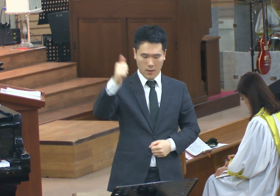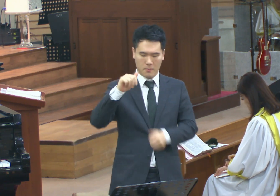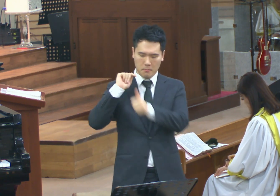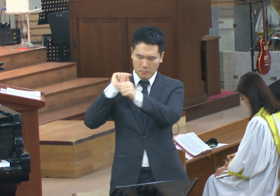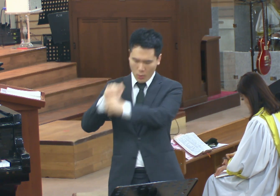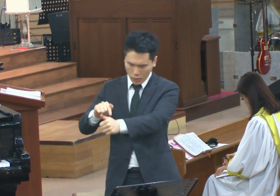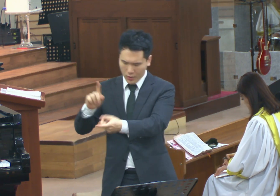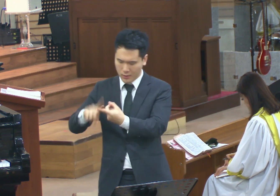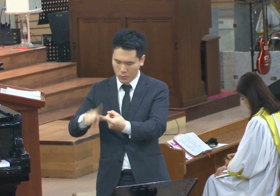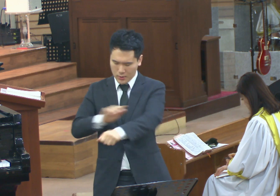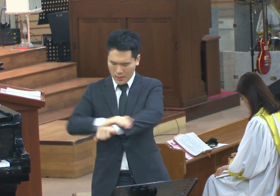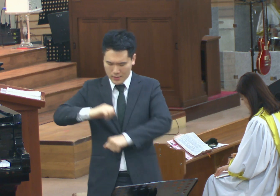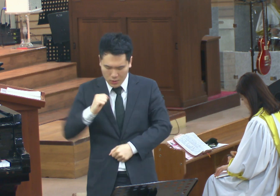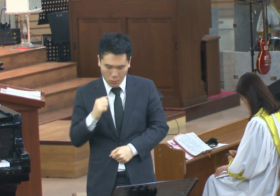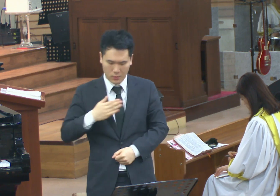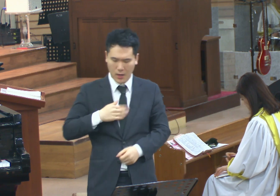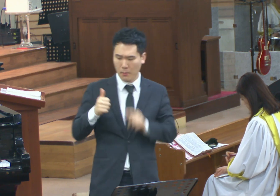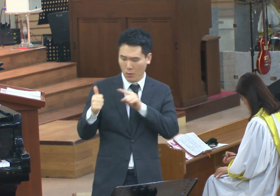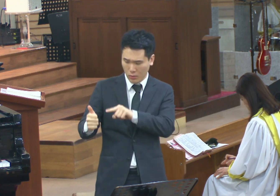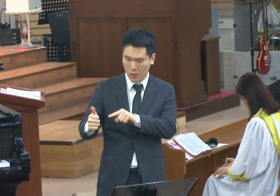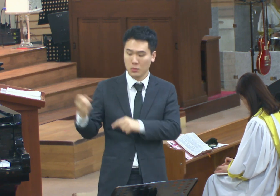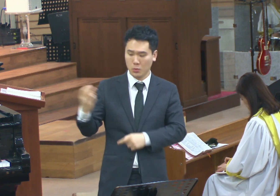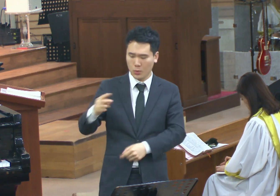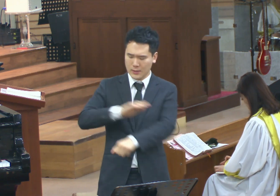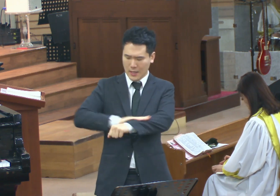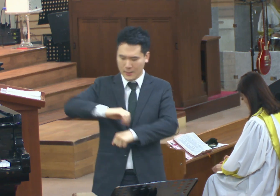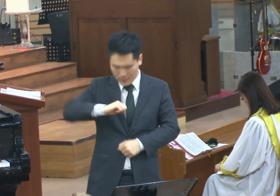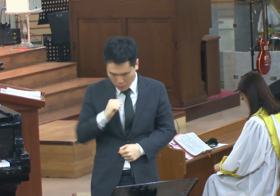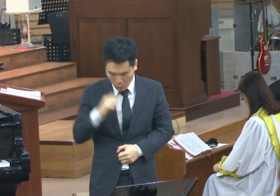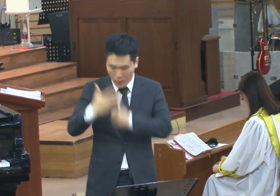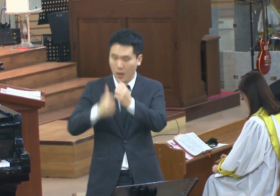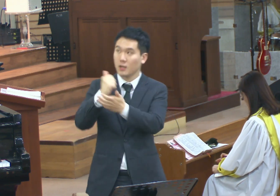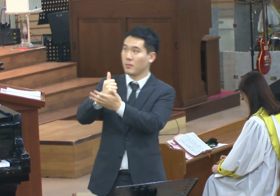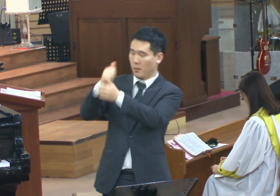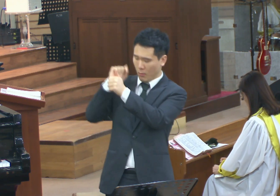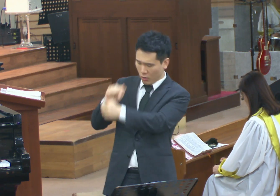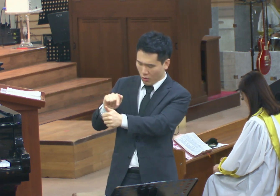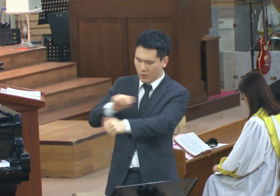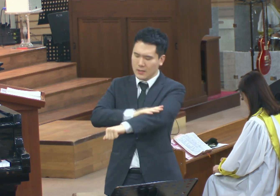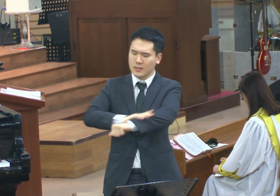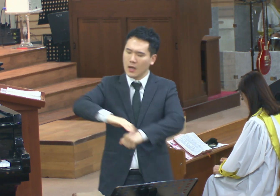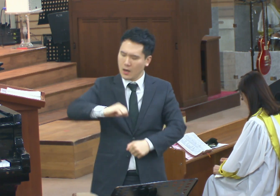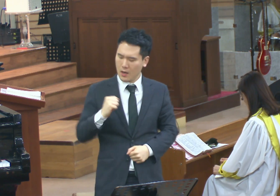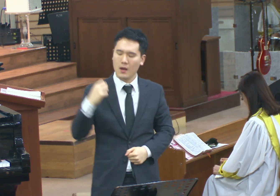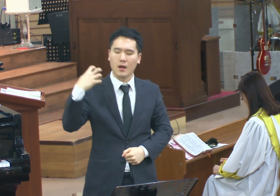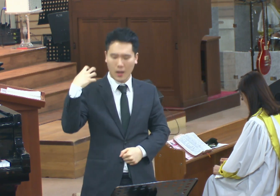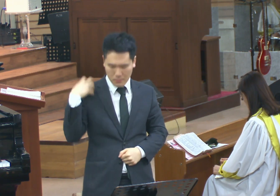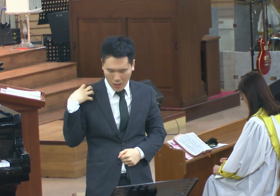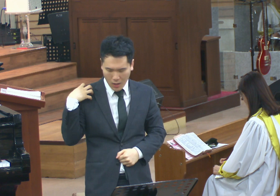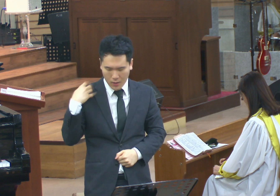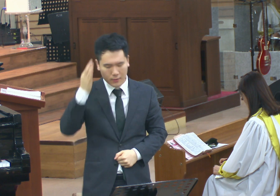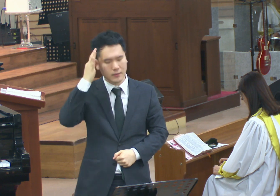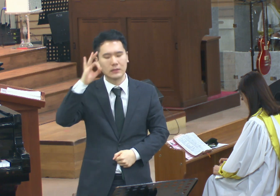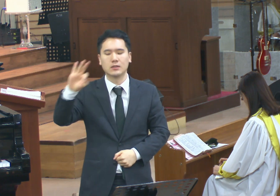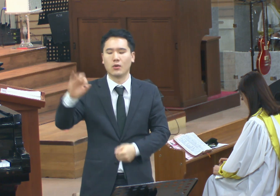그리고 하나님이 주신 명령을 따라 그 책임을 잘 감당했다고 인정하는